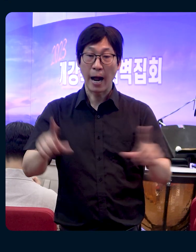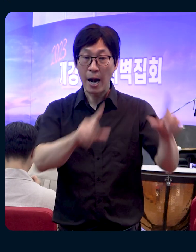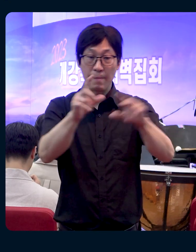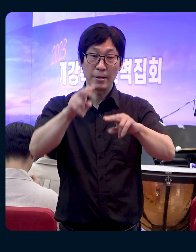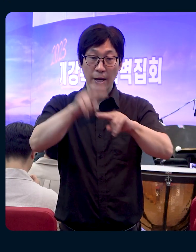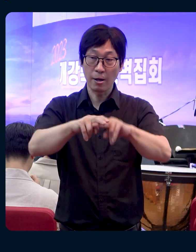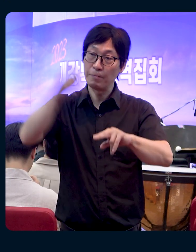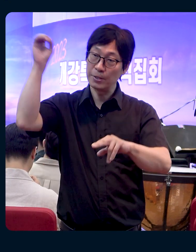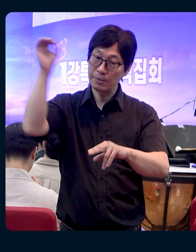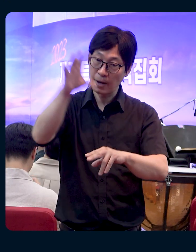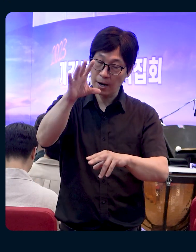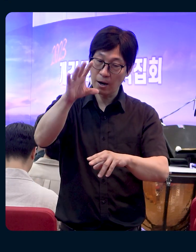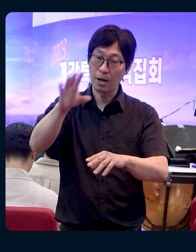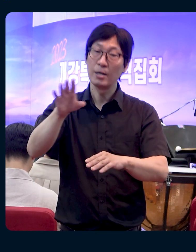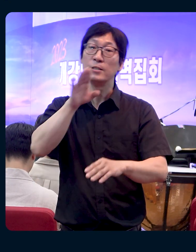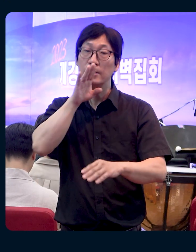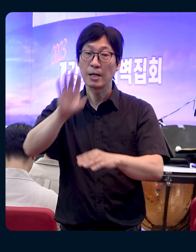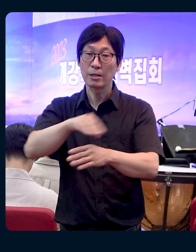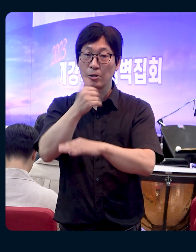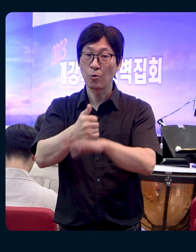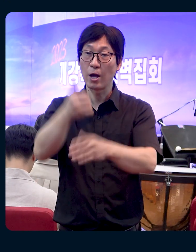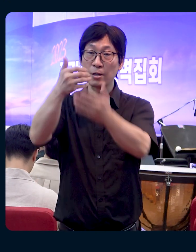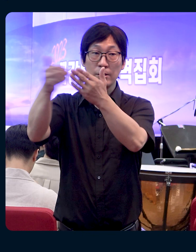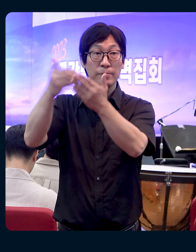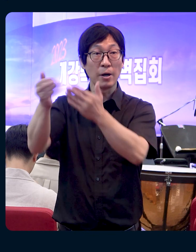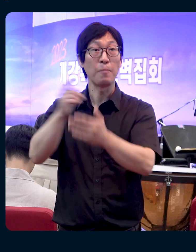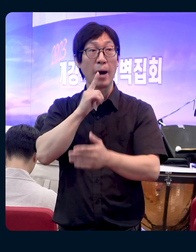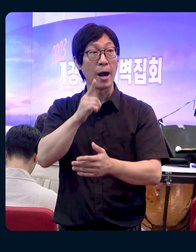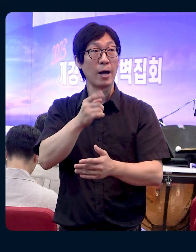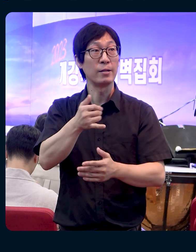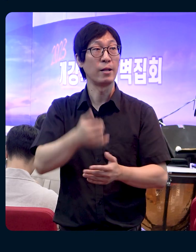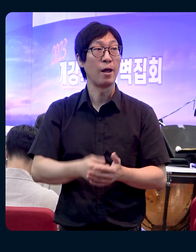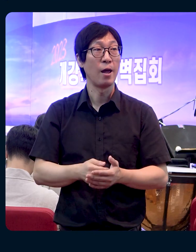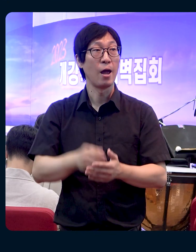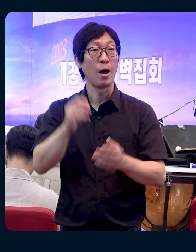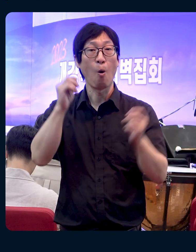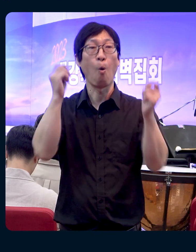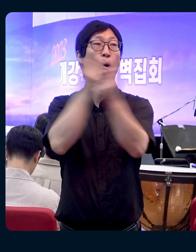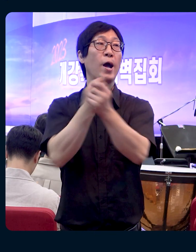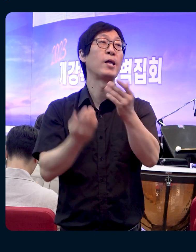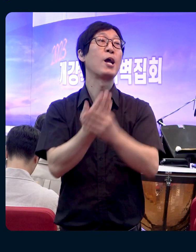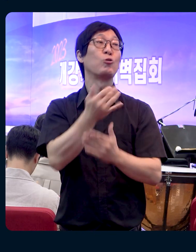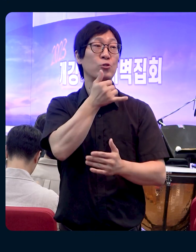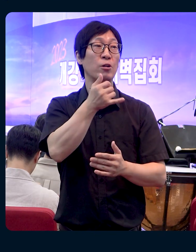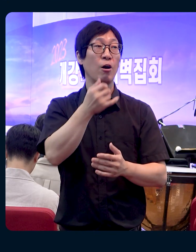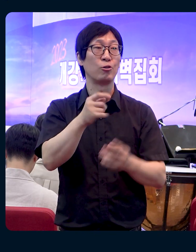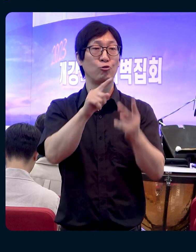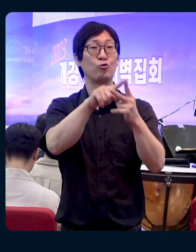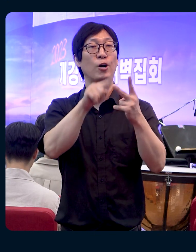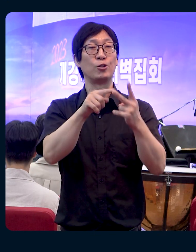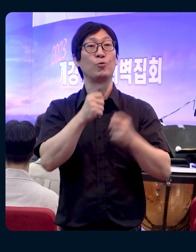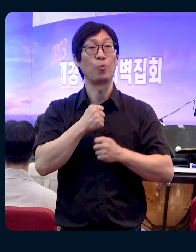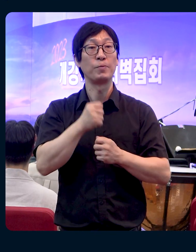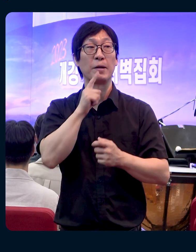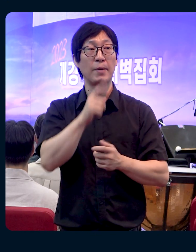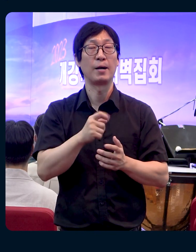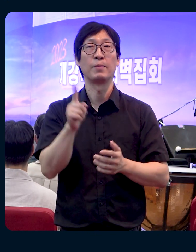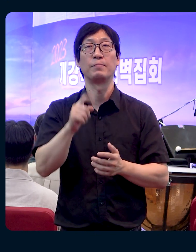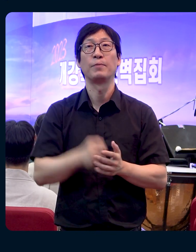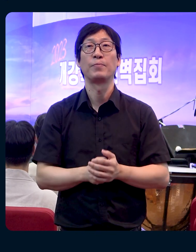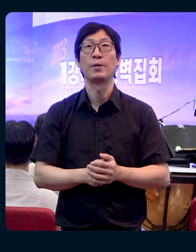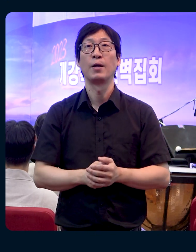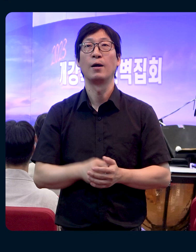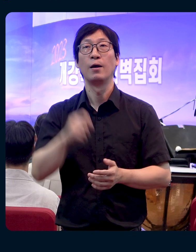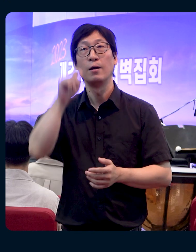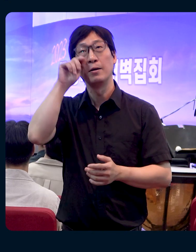이게 참된 그리스도인의 스케치다 하니까 또 좀 오해할 수 있는 게 있어서 두 가지를 확실하게 할 필요가 있는데, 하나가 뭐냐,